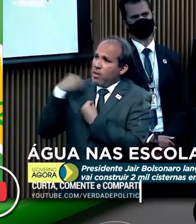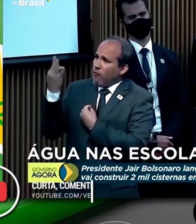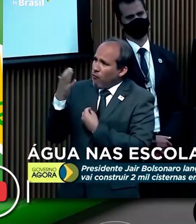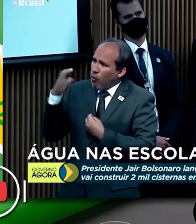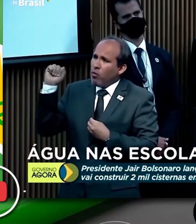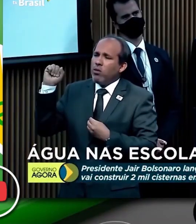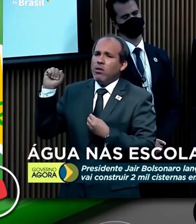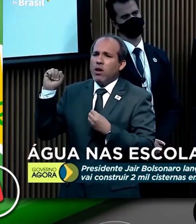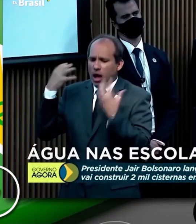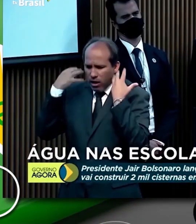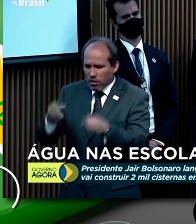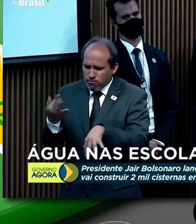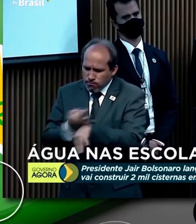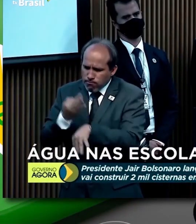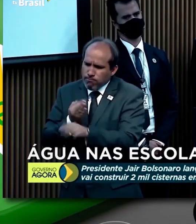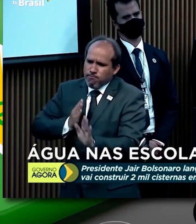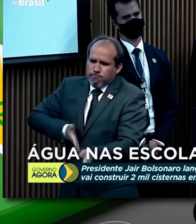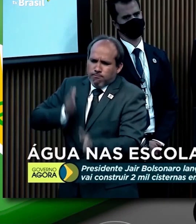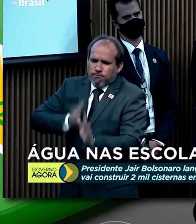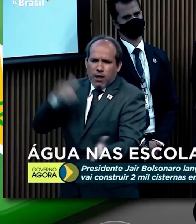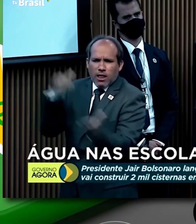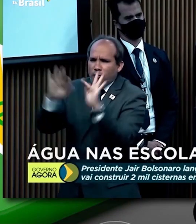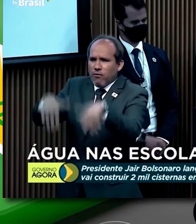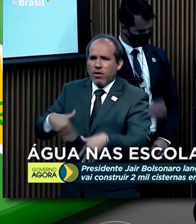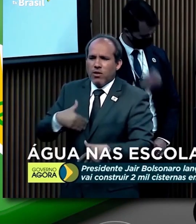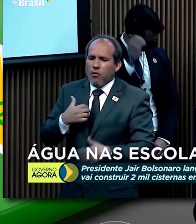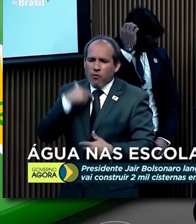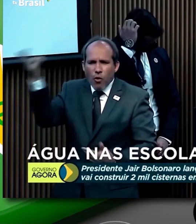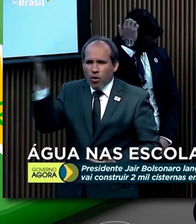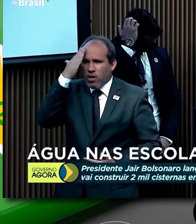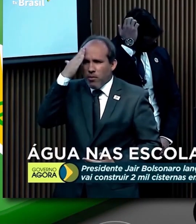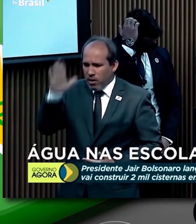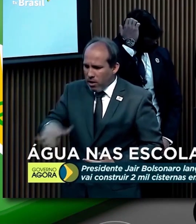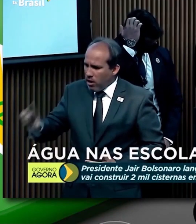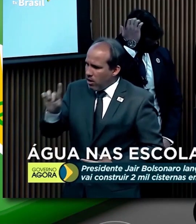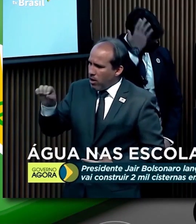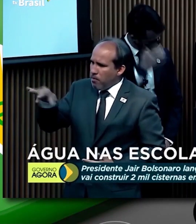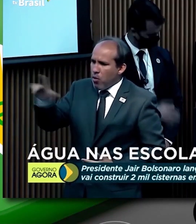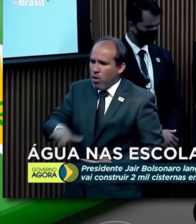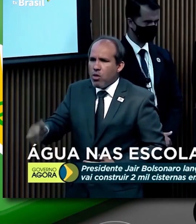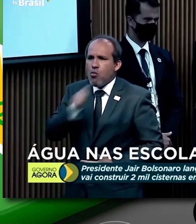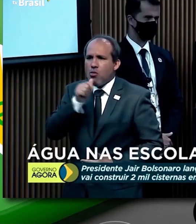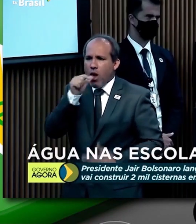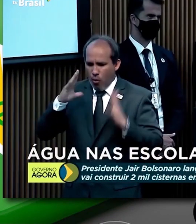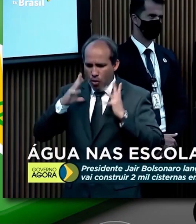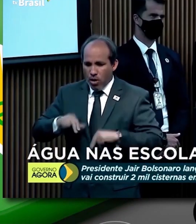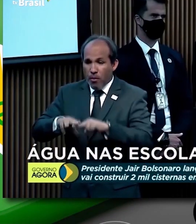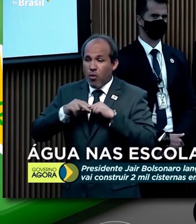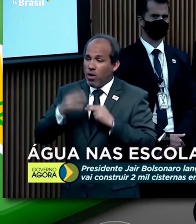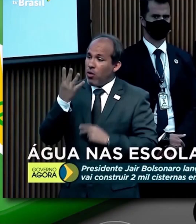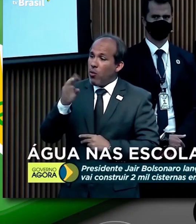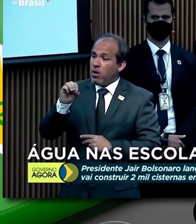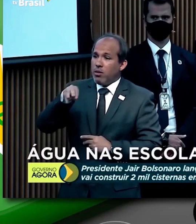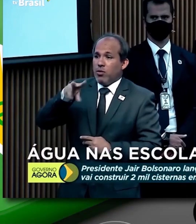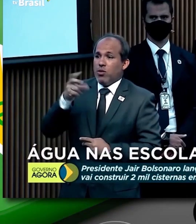até vergonhoso saber que 100 mil crianças não têm água potável por causa de 40 milhões